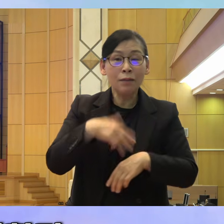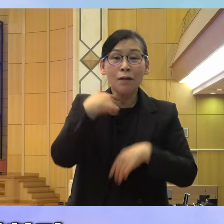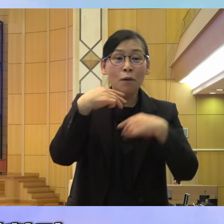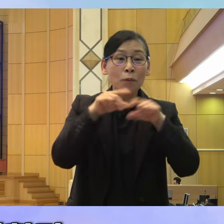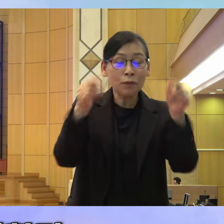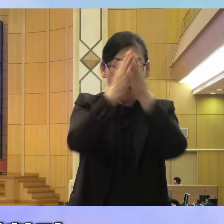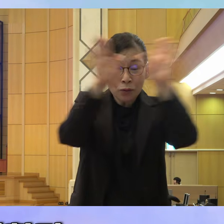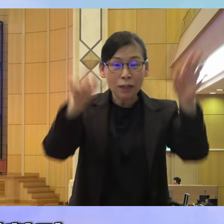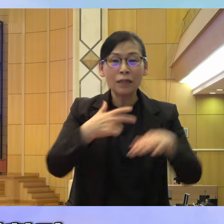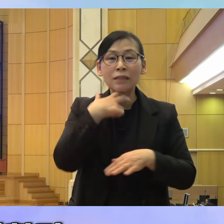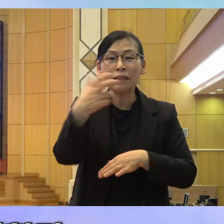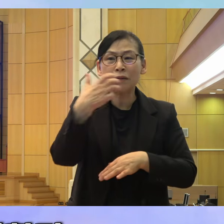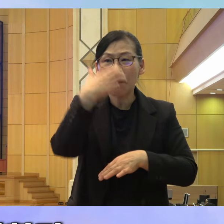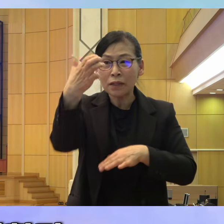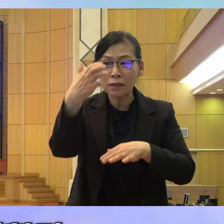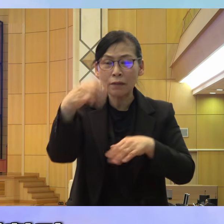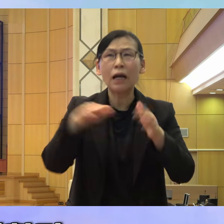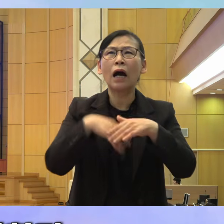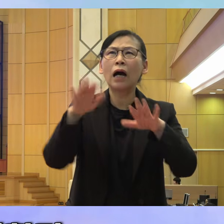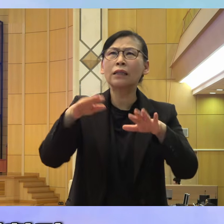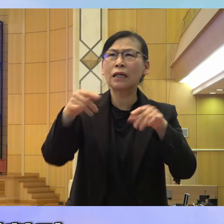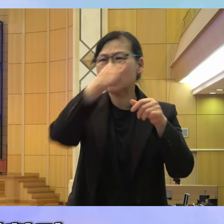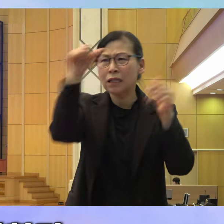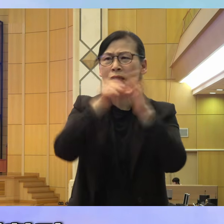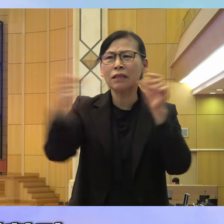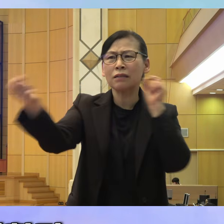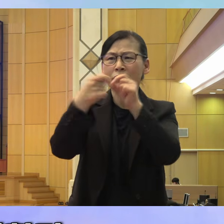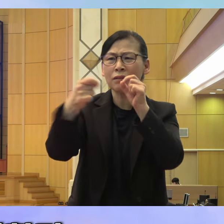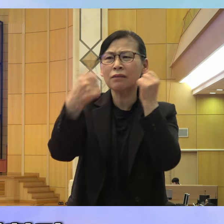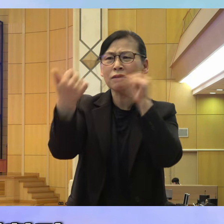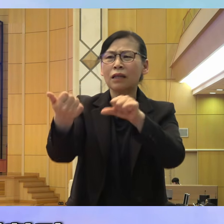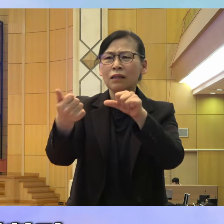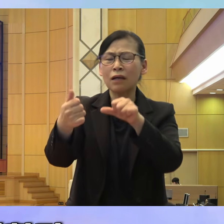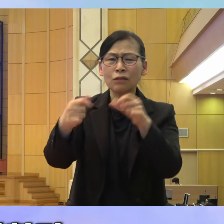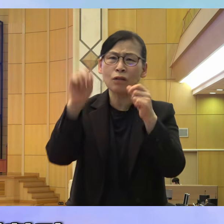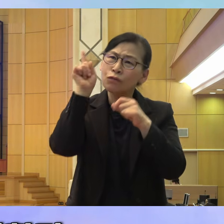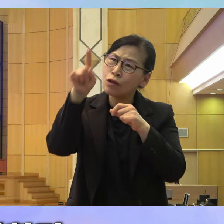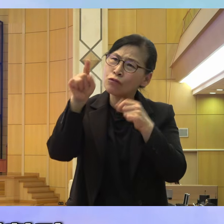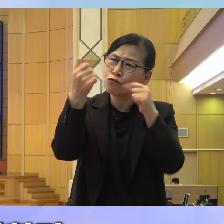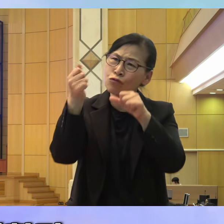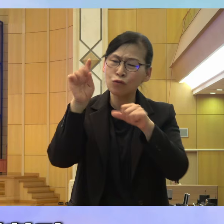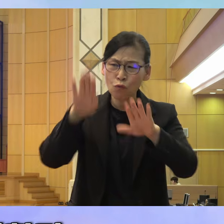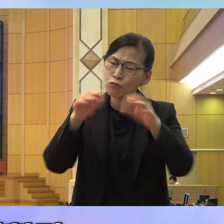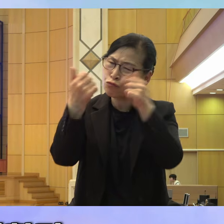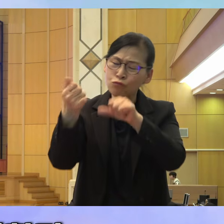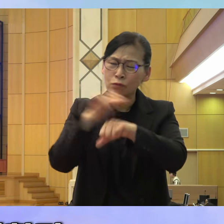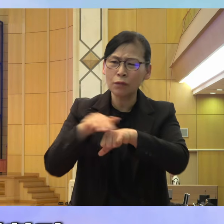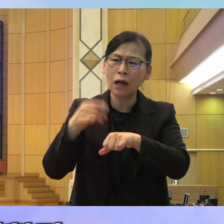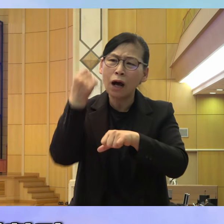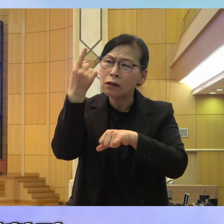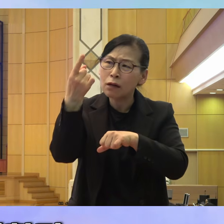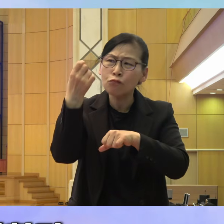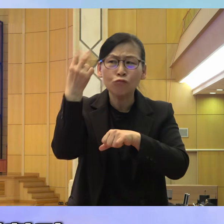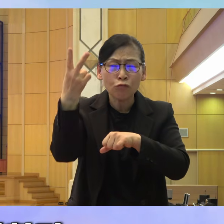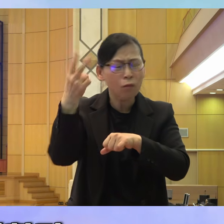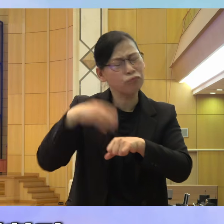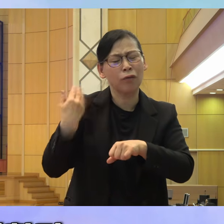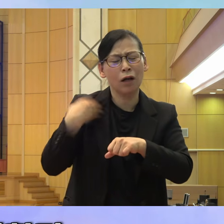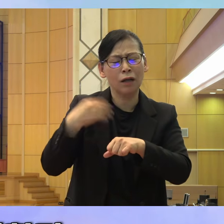때 인생 나는 끝났다, 이제 오늘 죽을런지 내일 죽을런지 한 달 후에